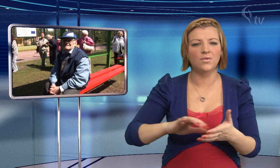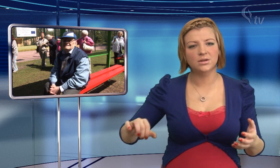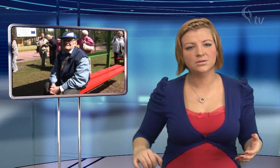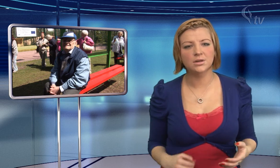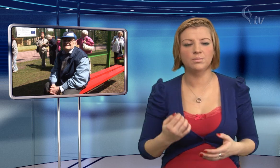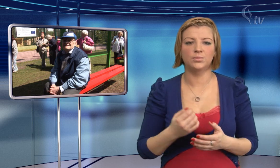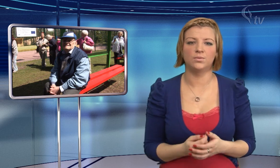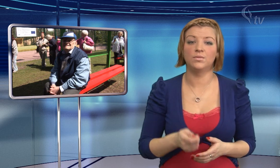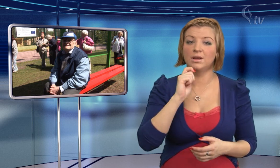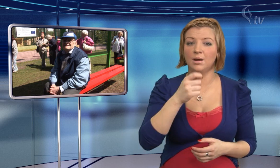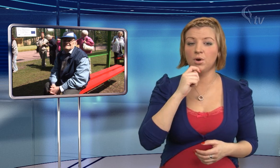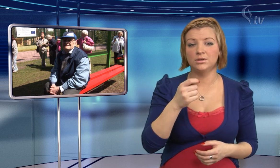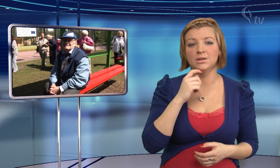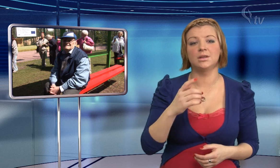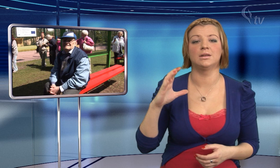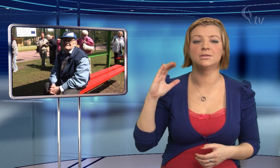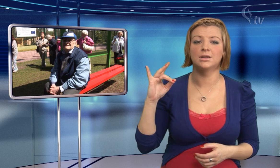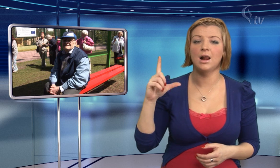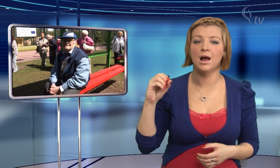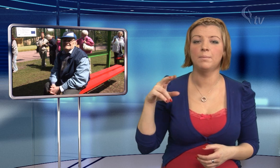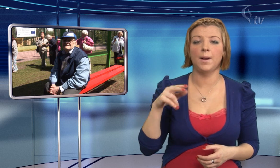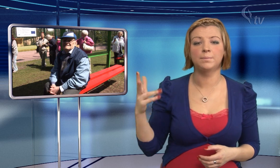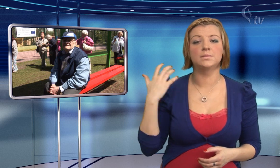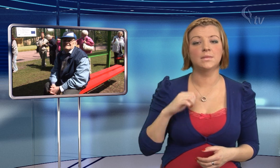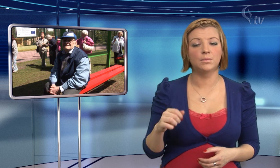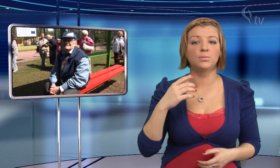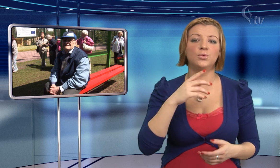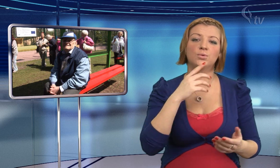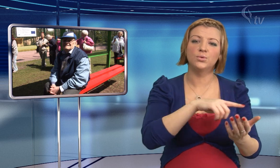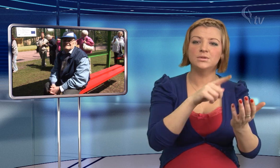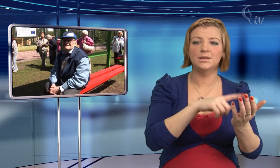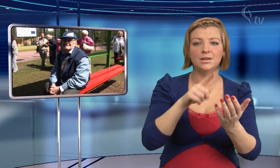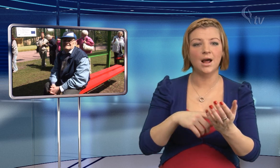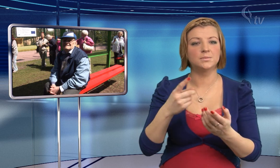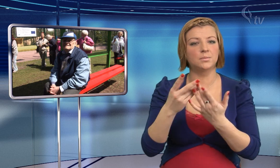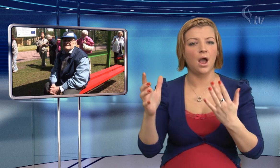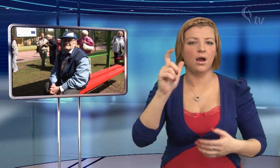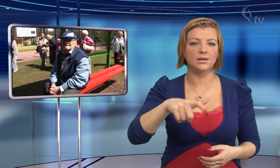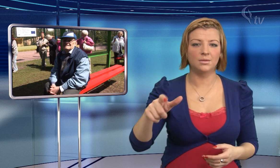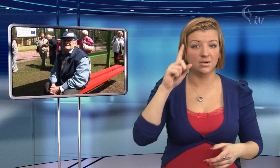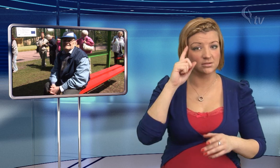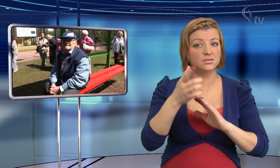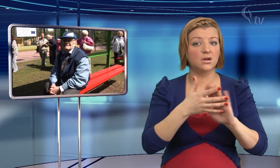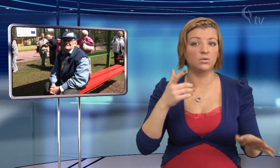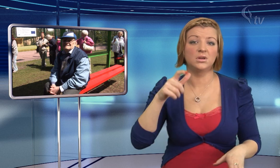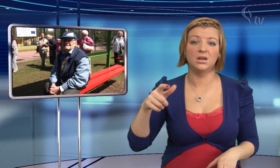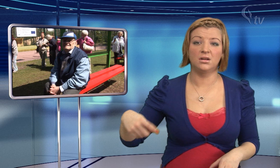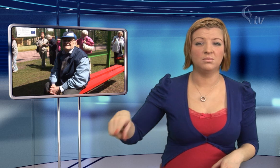ja sõpru näha. Reporter Sirle Papp küsitles paari inimest ja selgus, et enamik on osalenud kõikidel